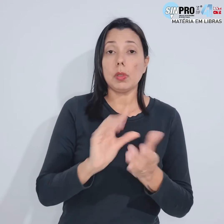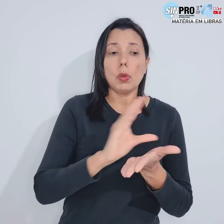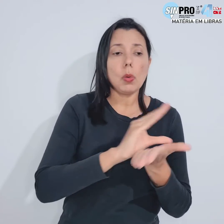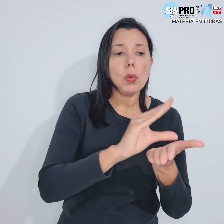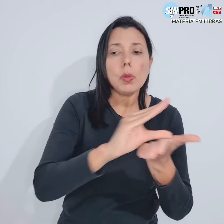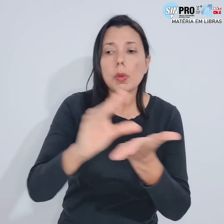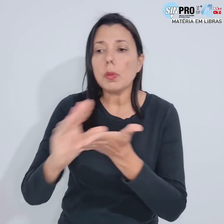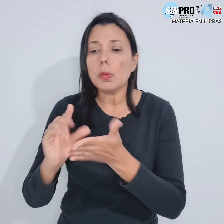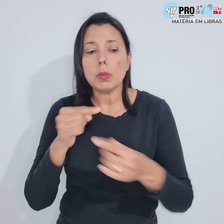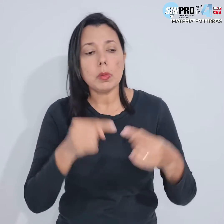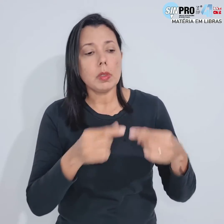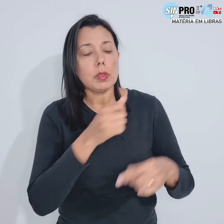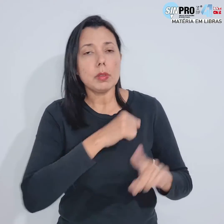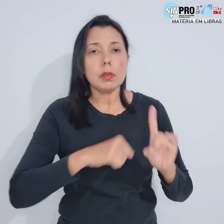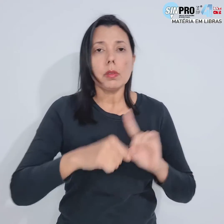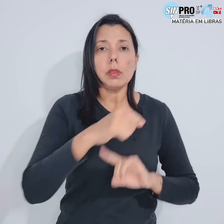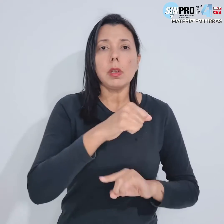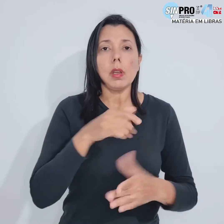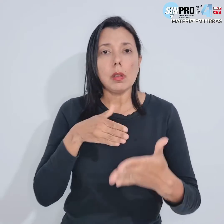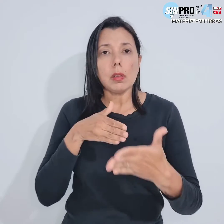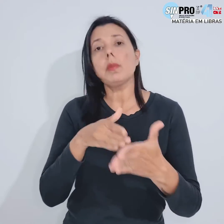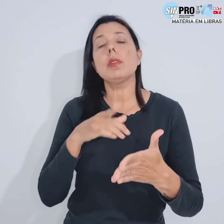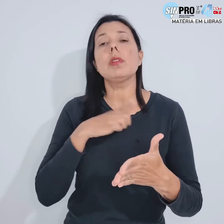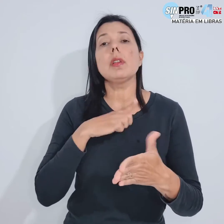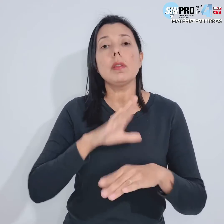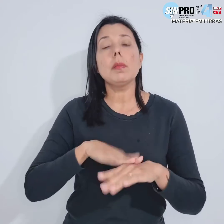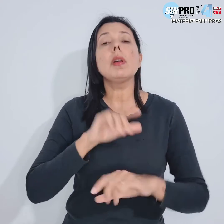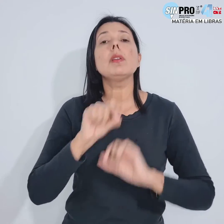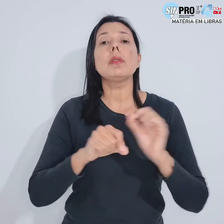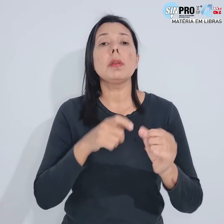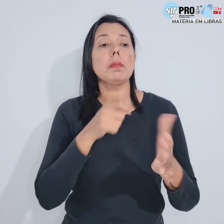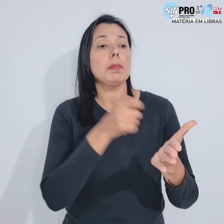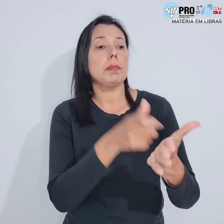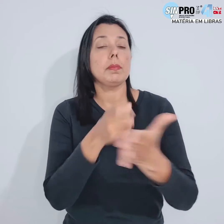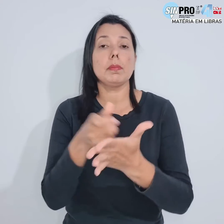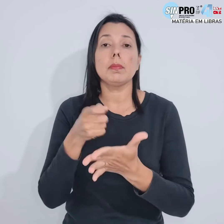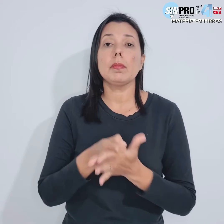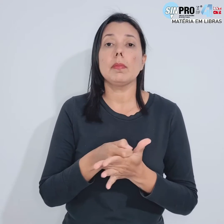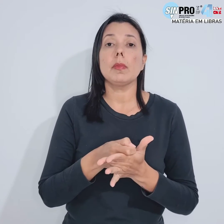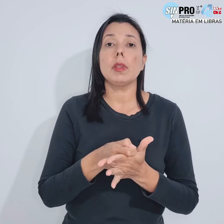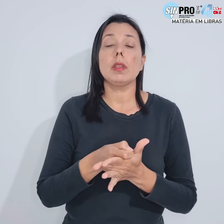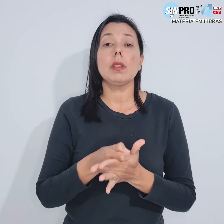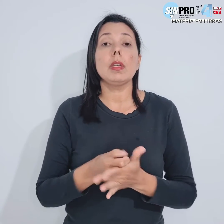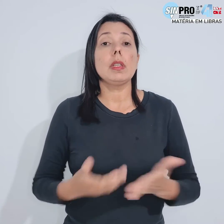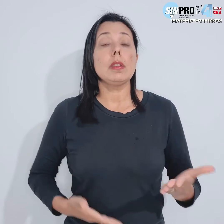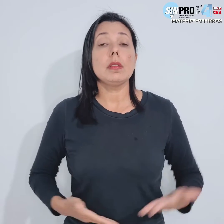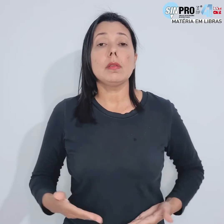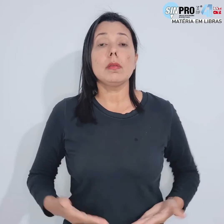em políticas sociais e limitar ainda mais o investimento em funcionários